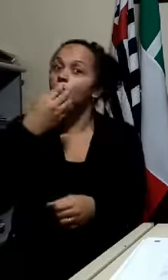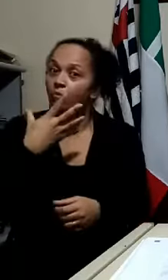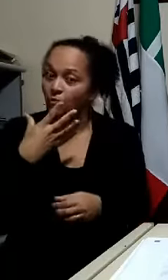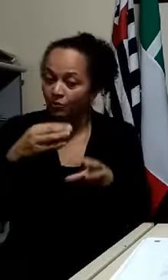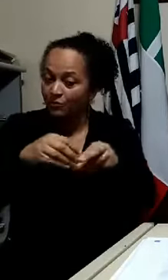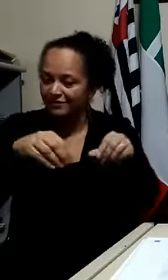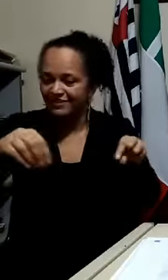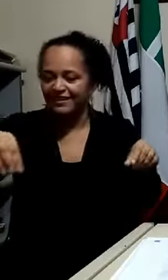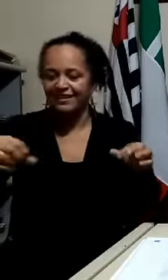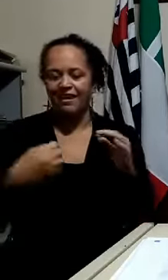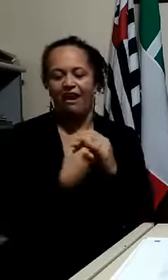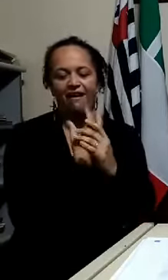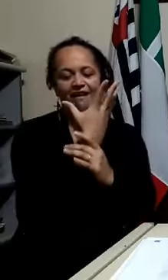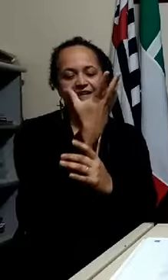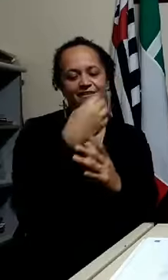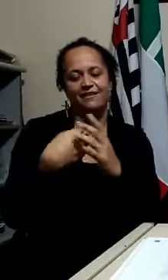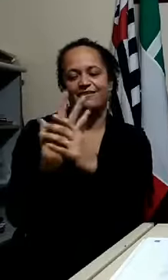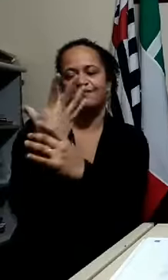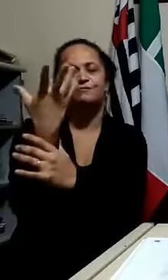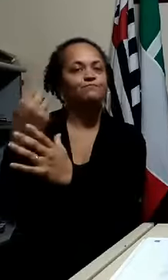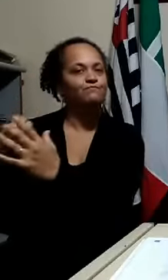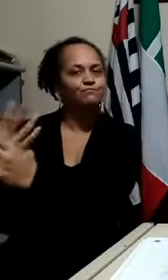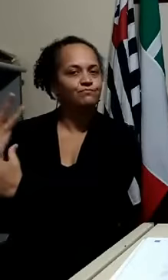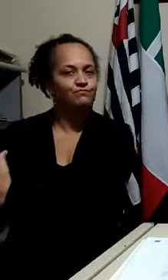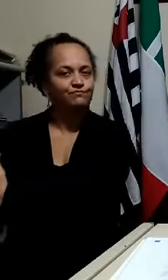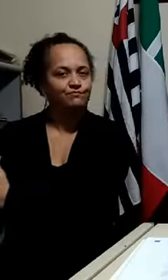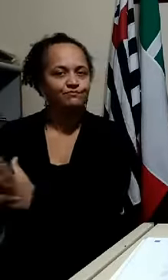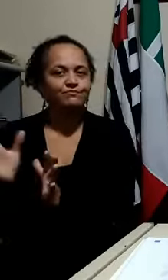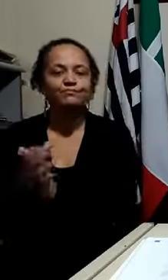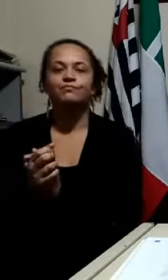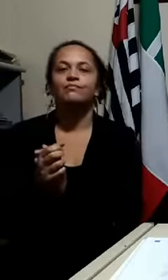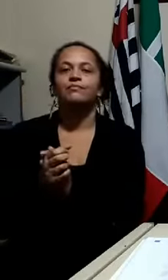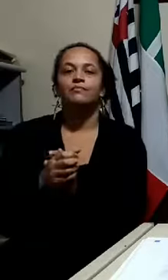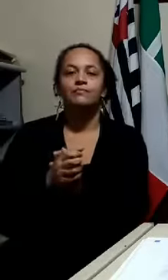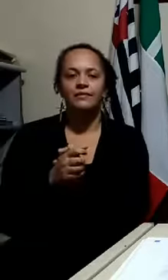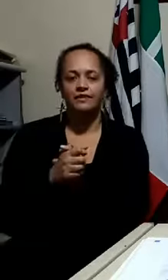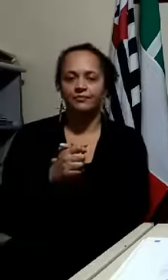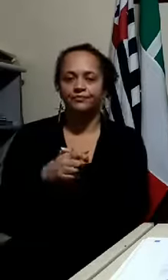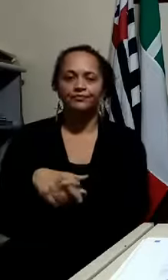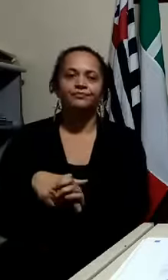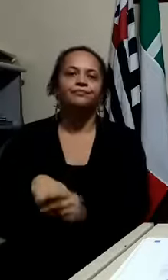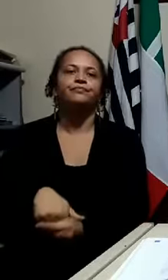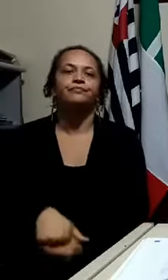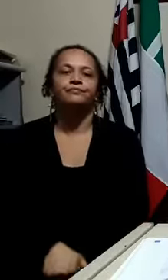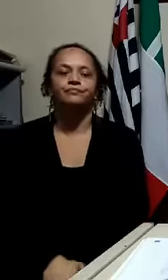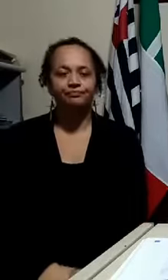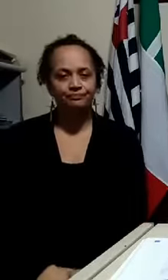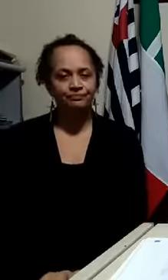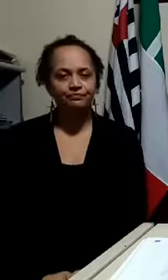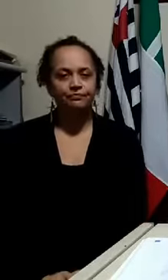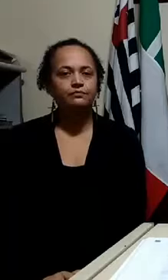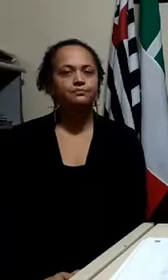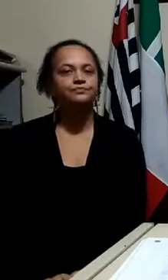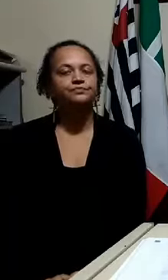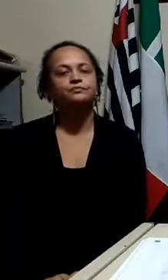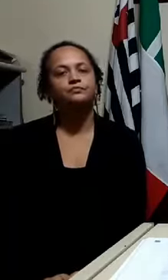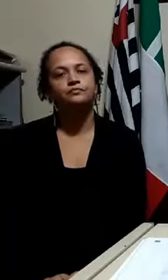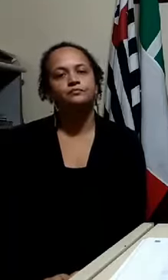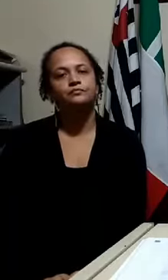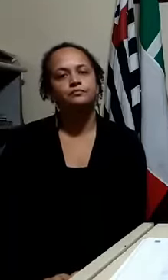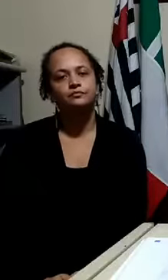a 60 e a 30 por um. Quem tem ouvidos para ouvir, ouça. Olha que interessante,